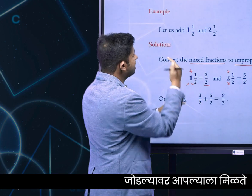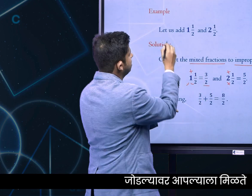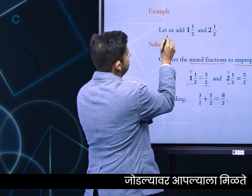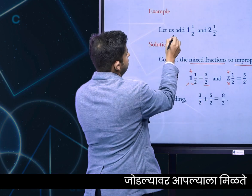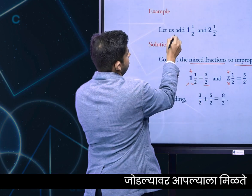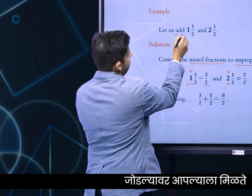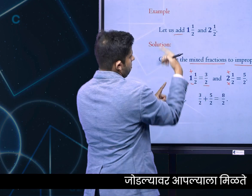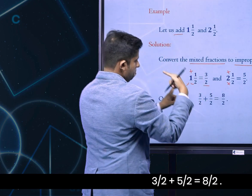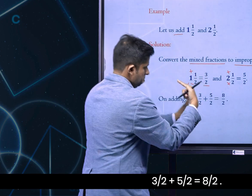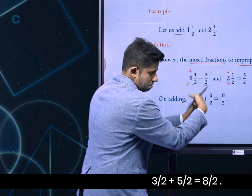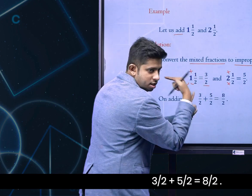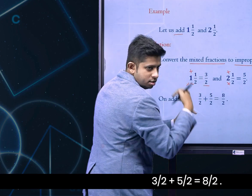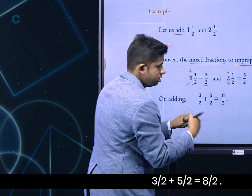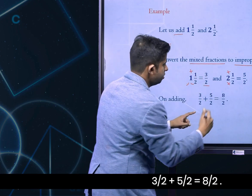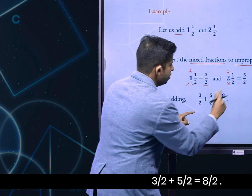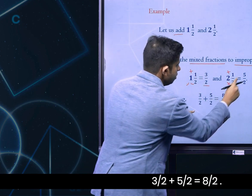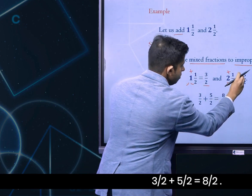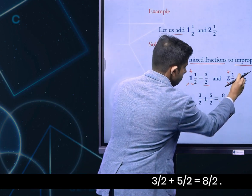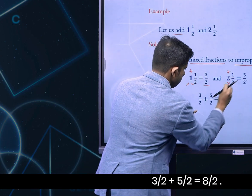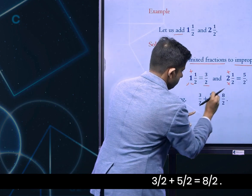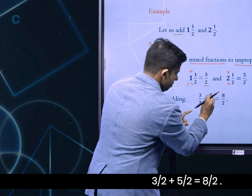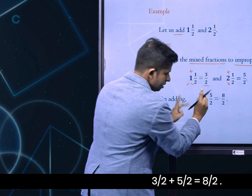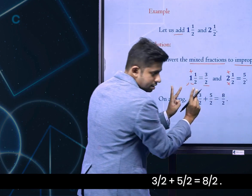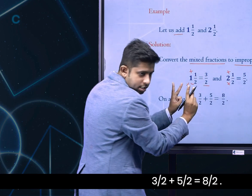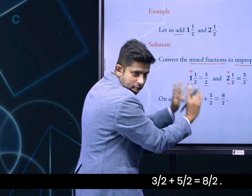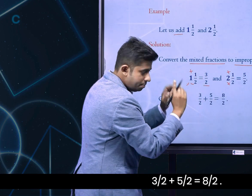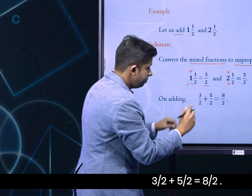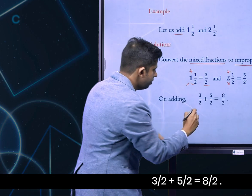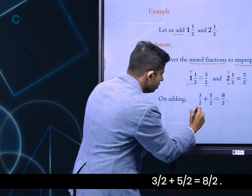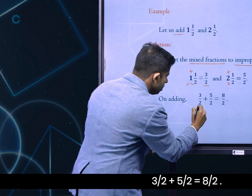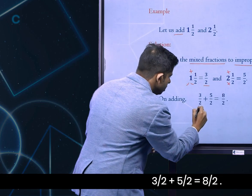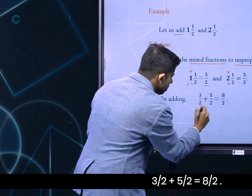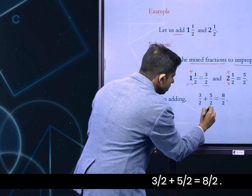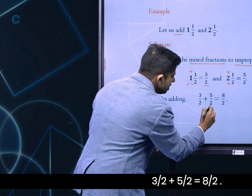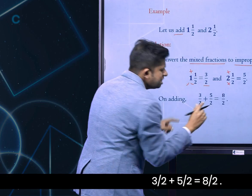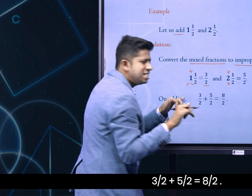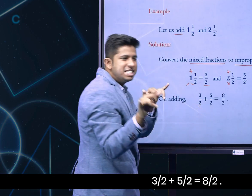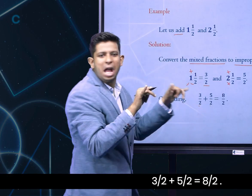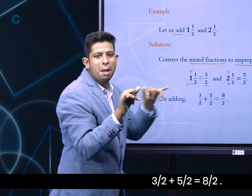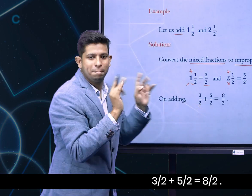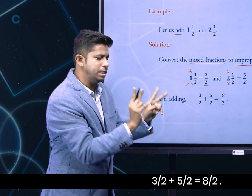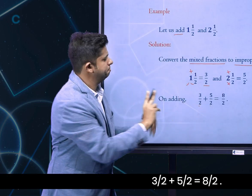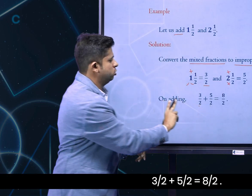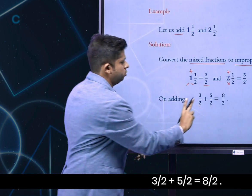जोडल्यावर आपल्याला मिळते 3/2 अधिक 5/2 बरोबर 8/2.